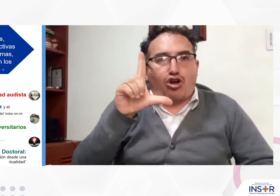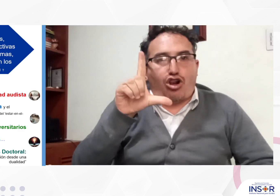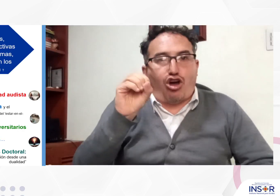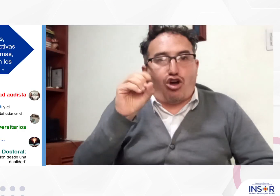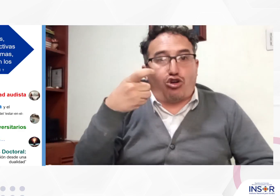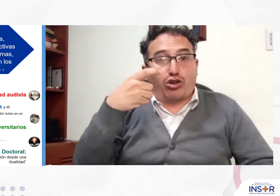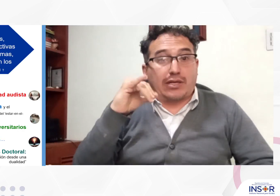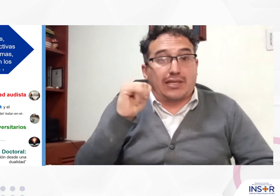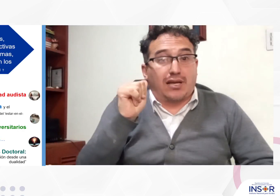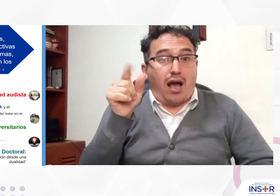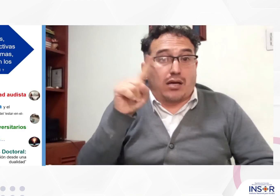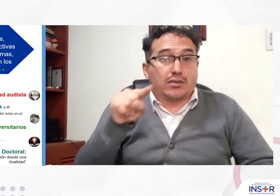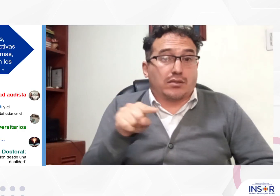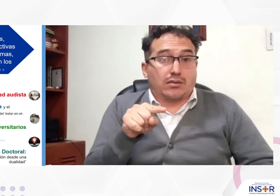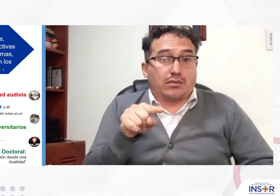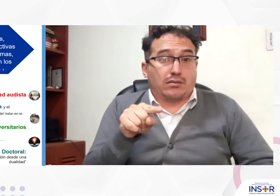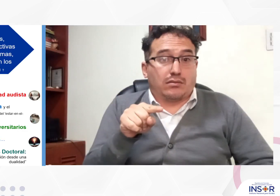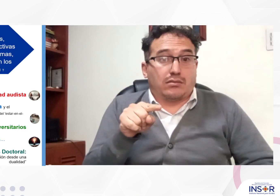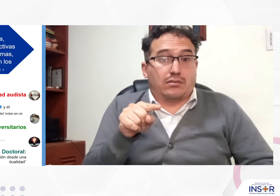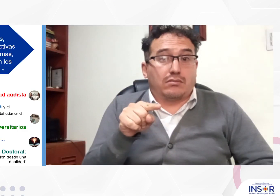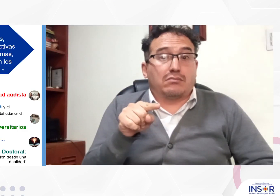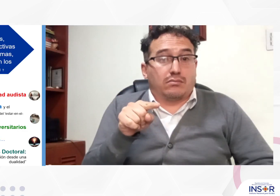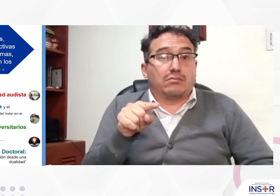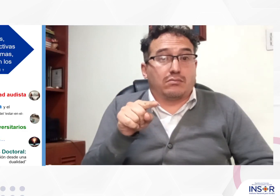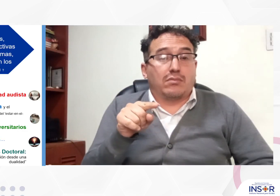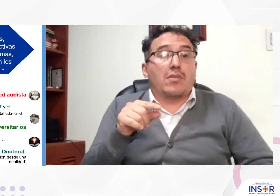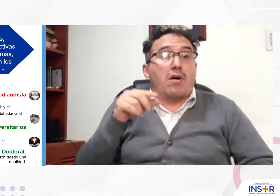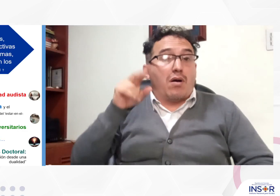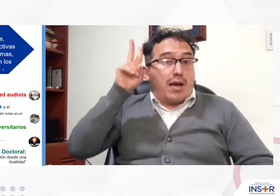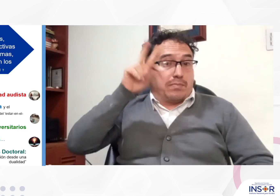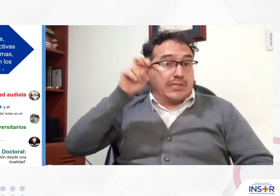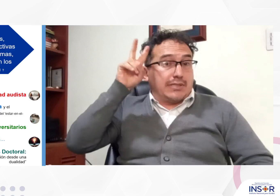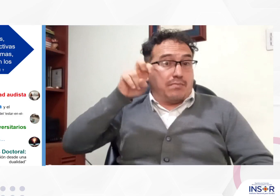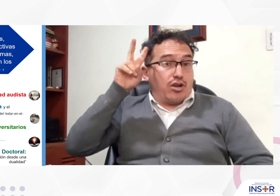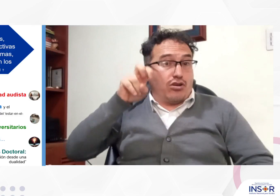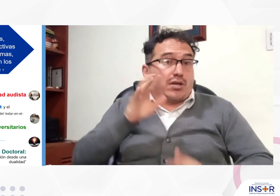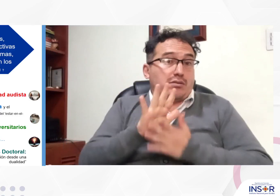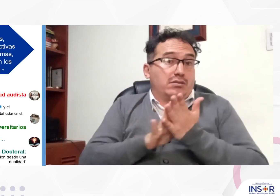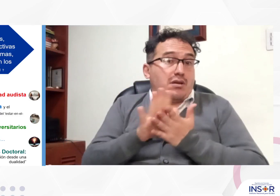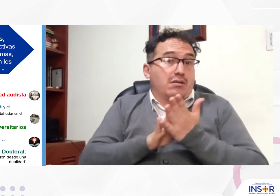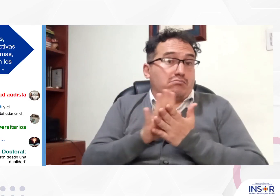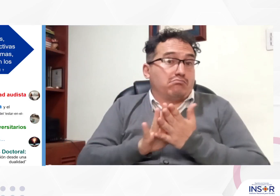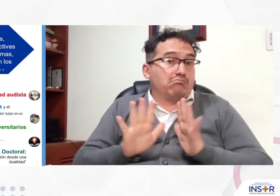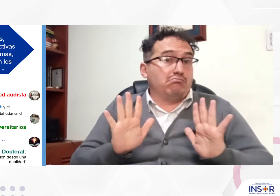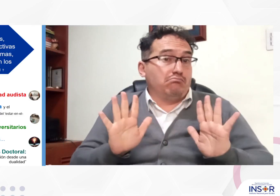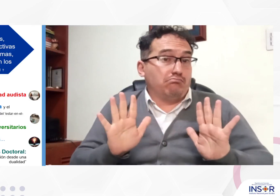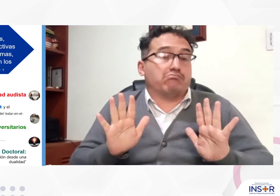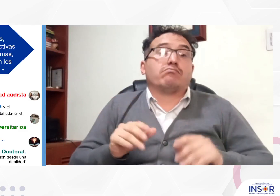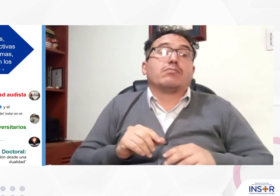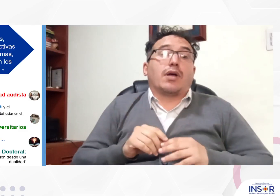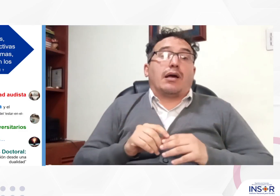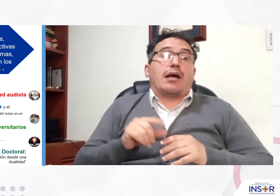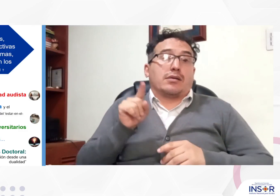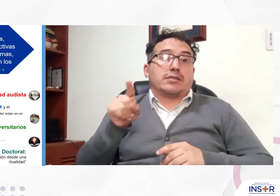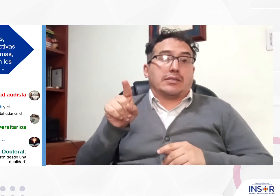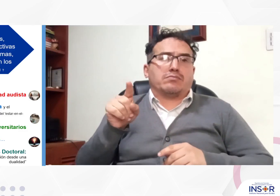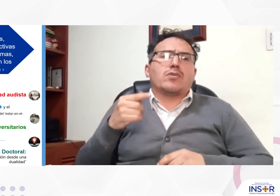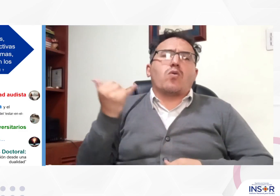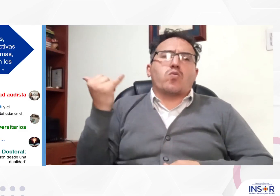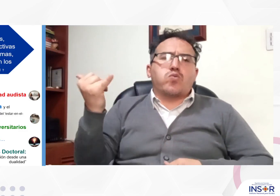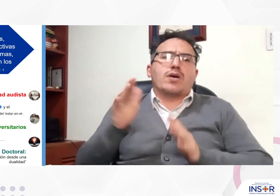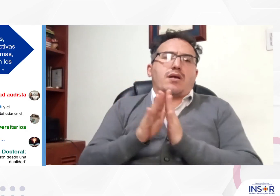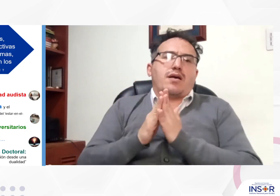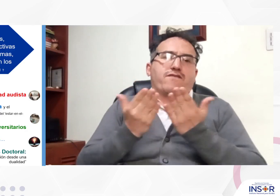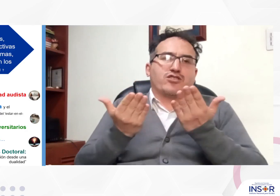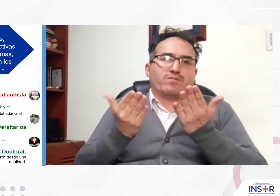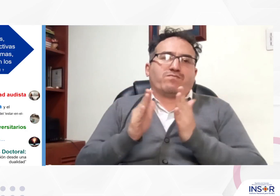es epistemologías sordas. Y cuando hablamos de epistemologías, esta es la señal que yo uso,